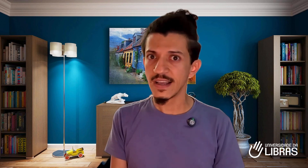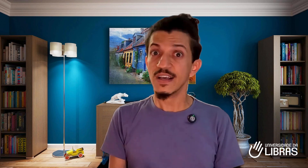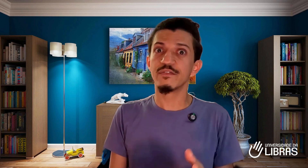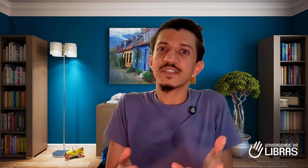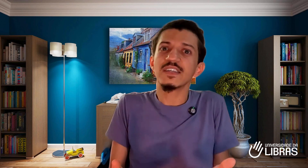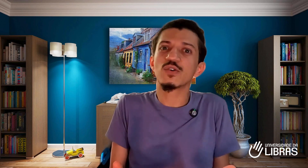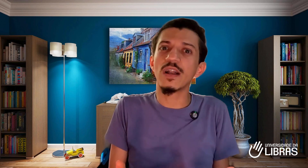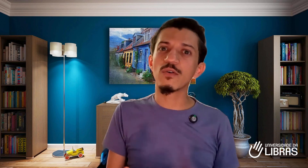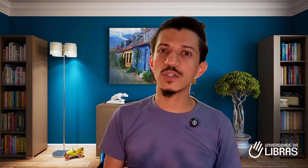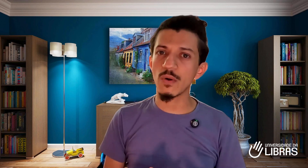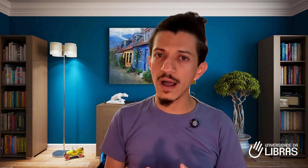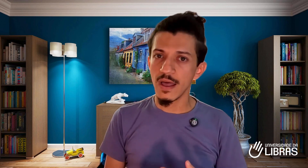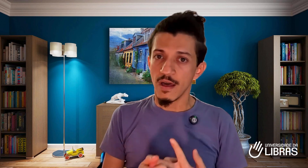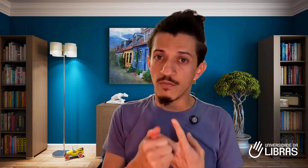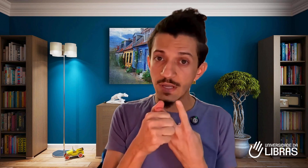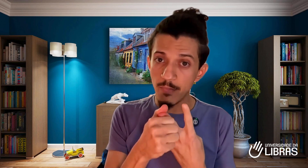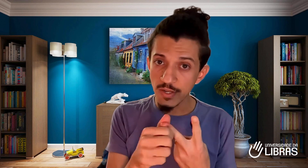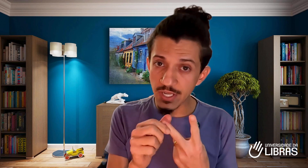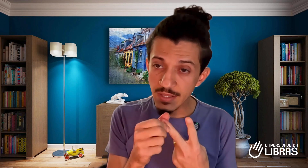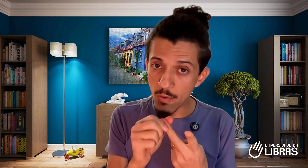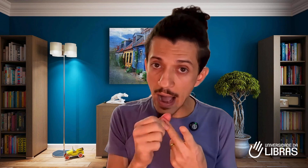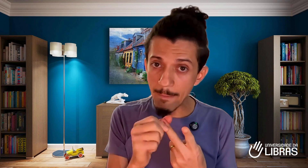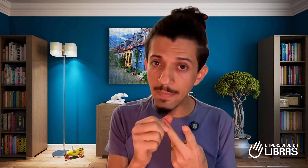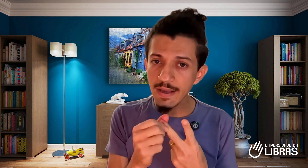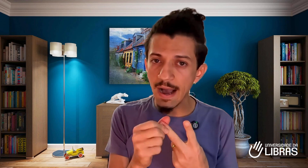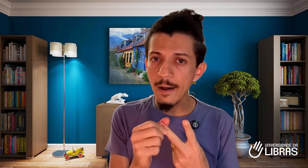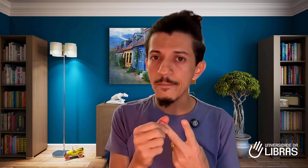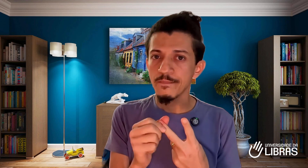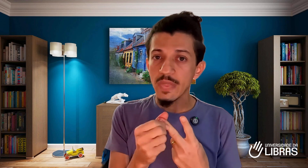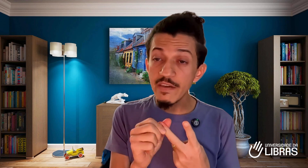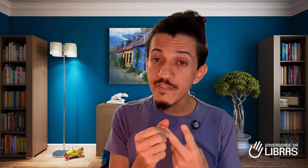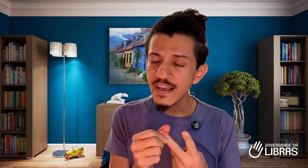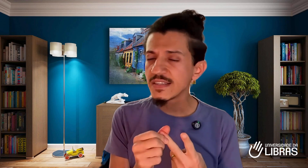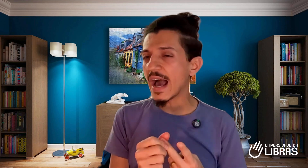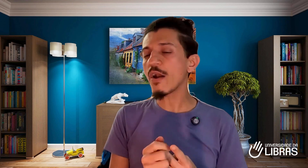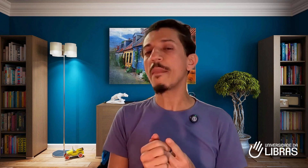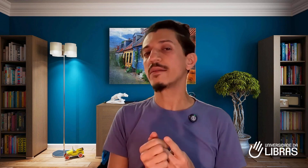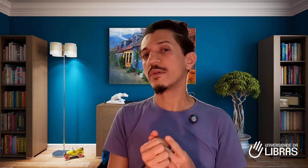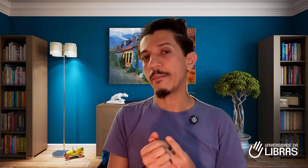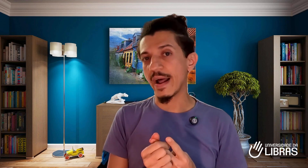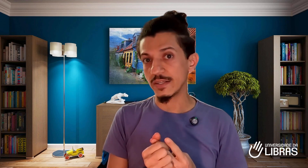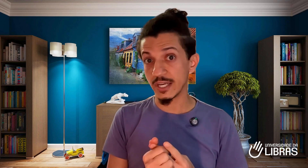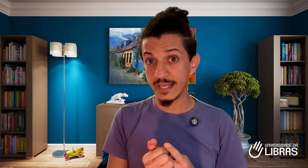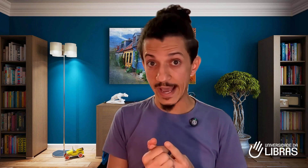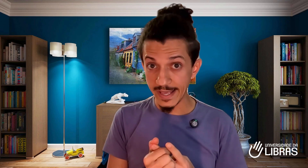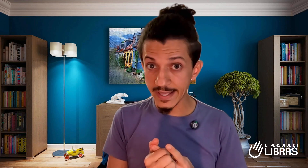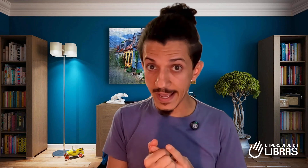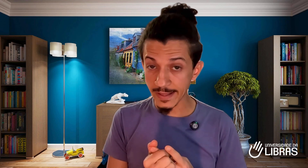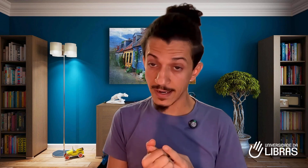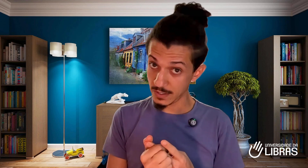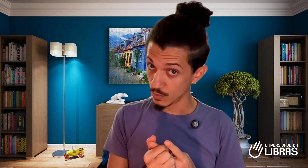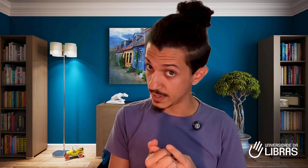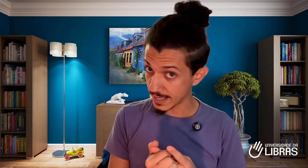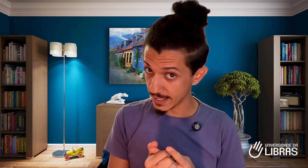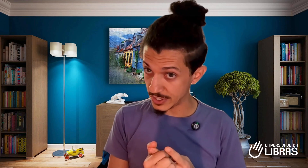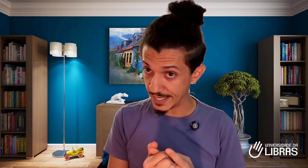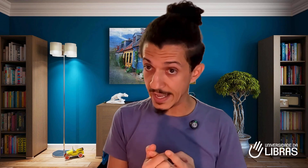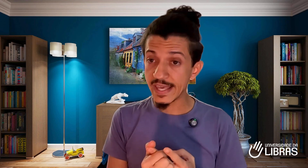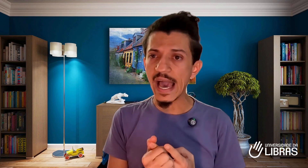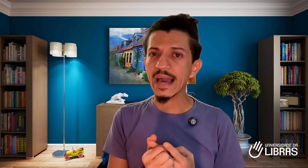você escolhe continuar, você pode então aplicar e vivenciar o método na prática. E aí que entra a segunda garantia, que é a garantia